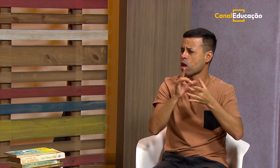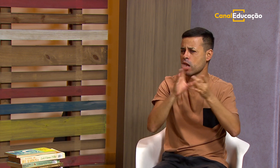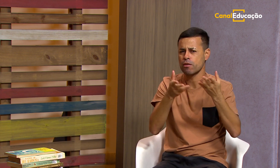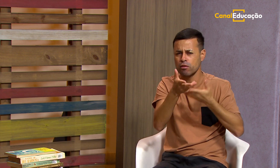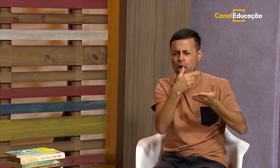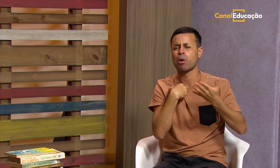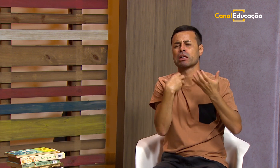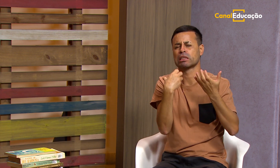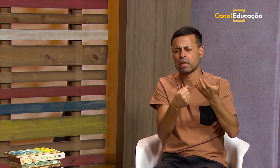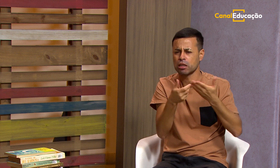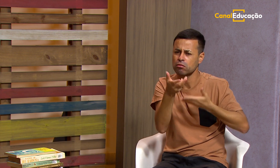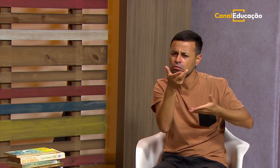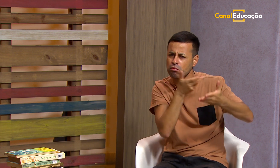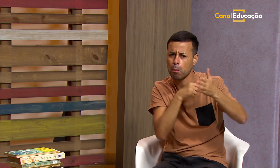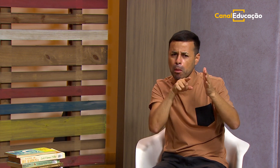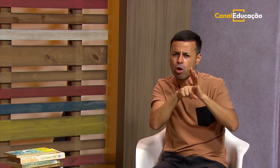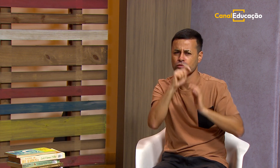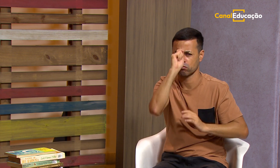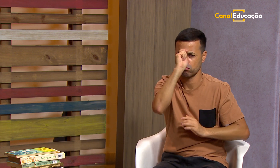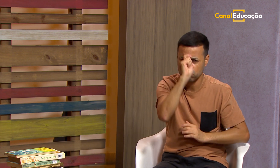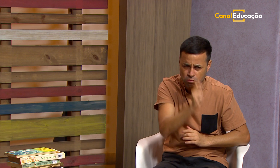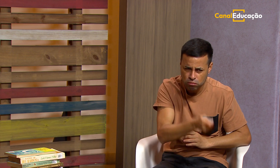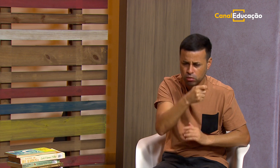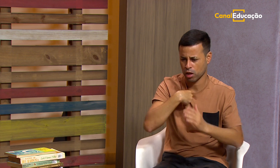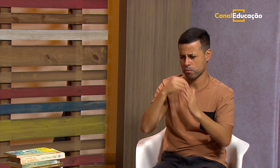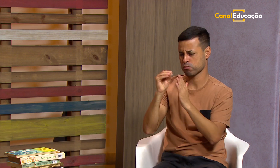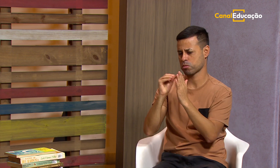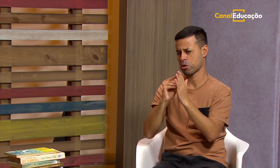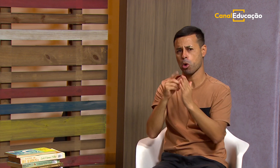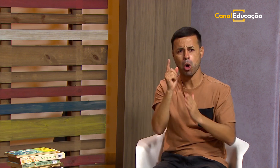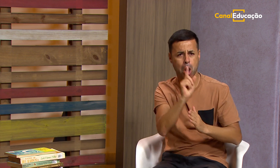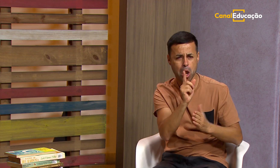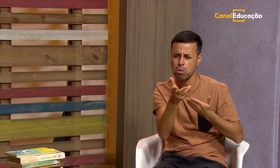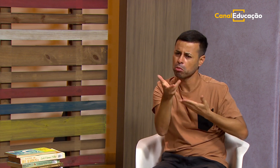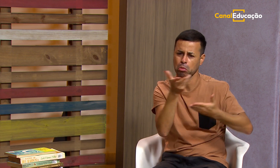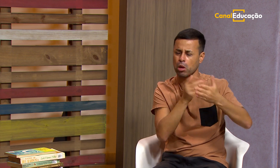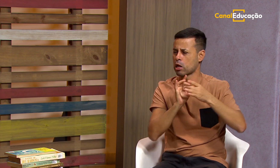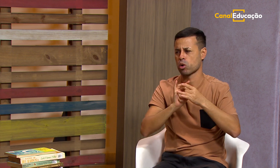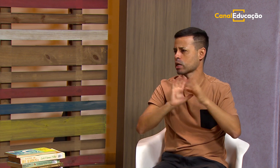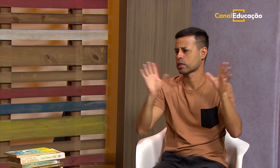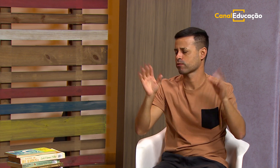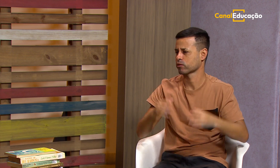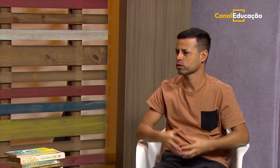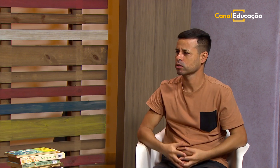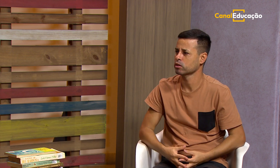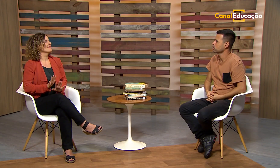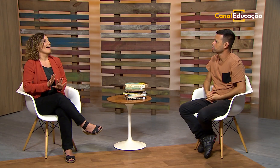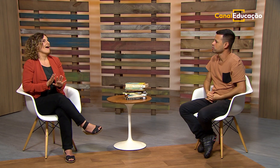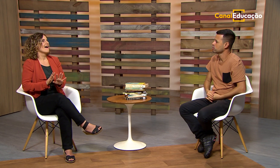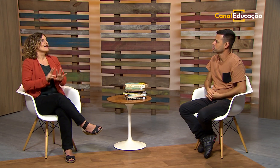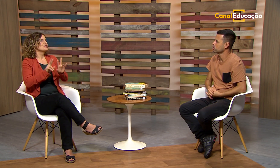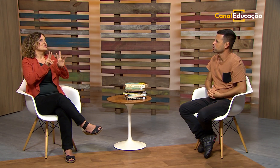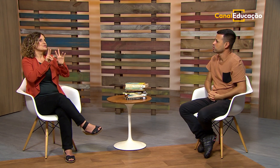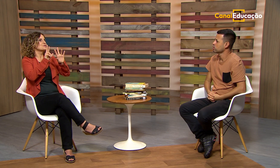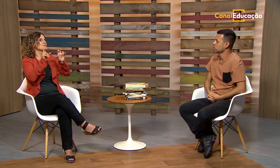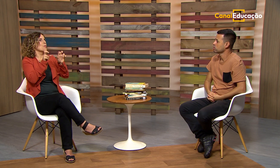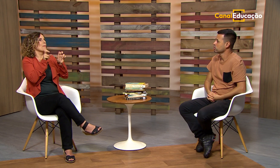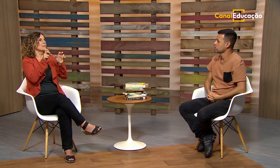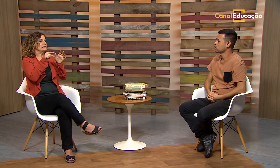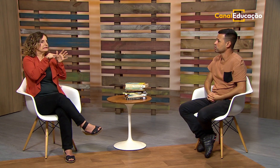sempre levando em conta o que cada convidado demandava durante a nossa prévia. E quanto ao estudo